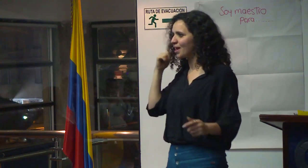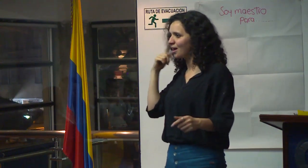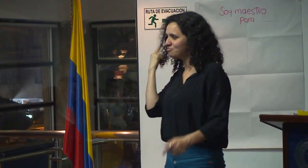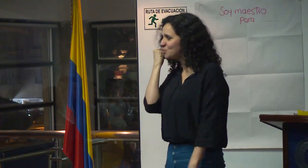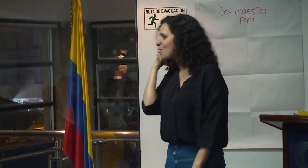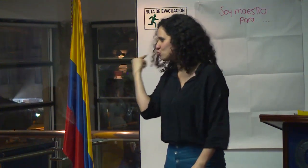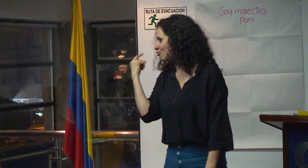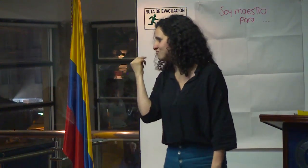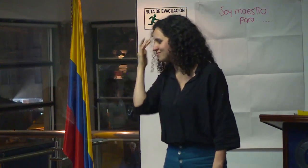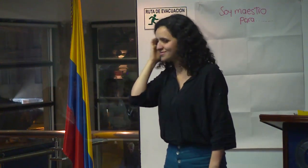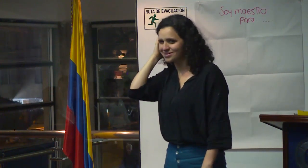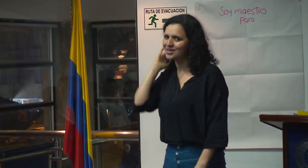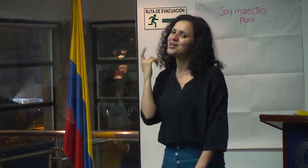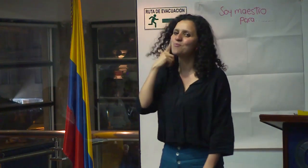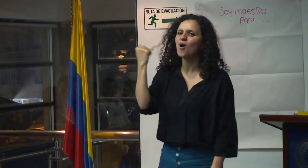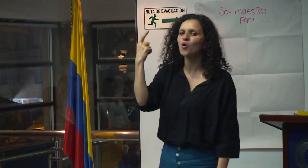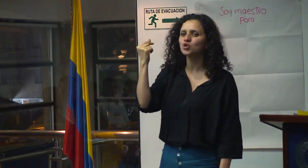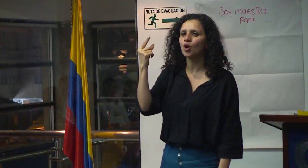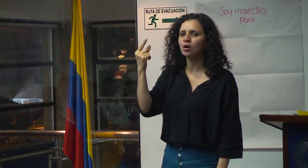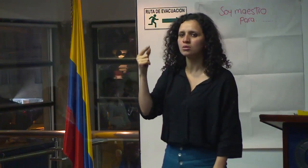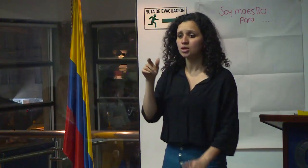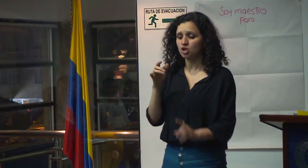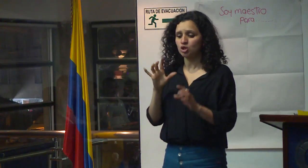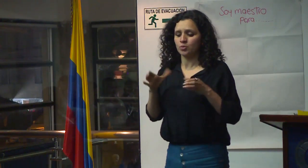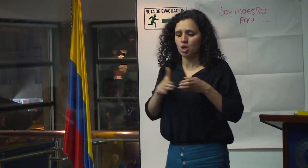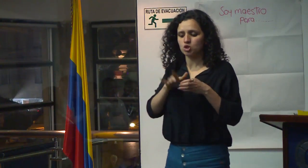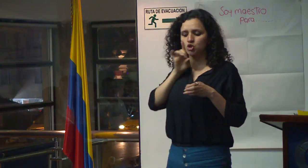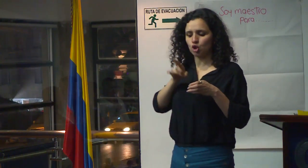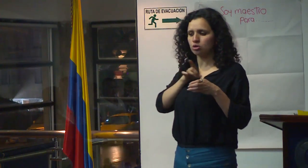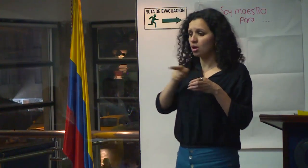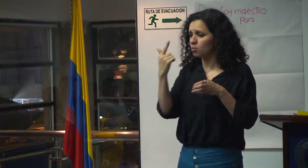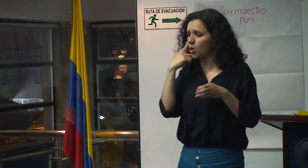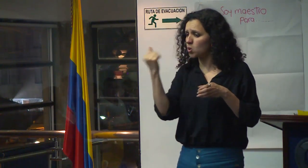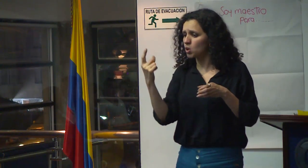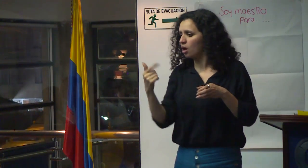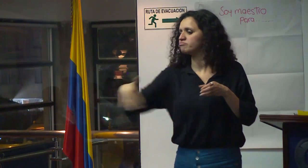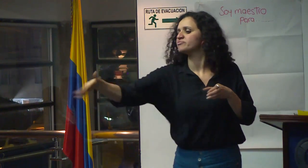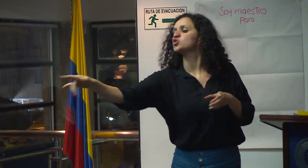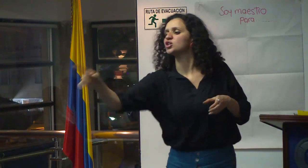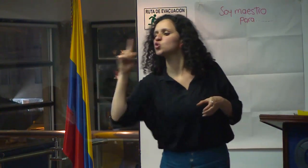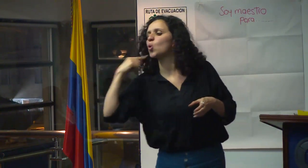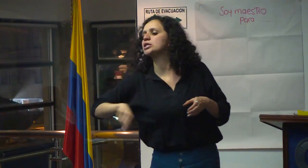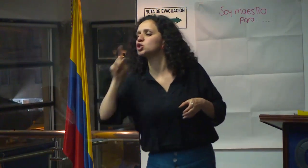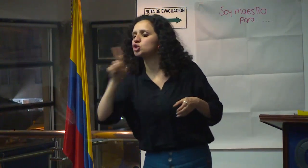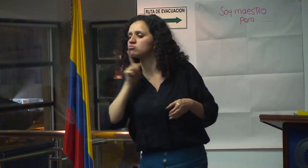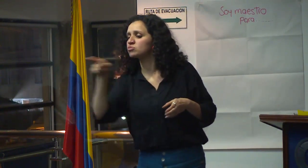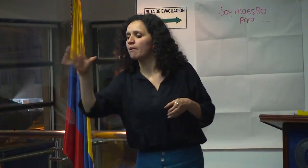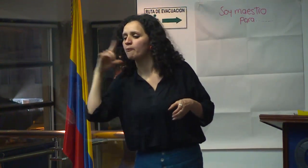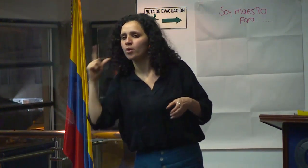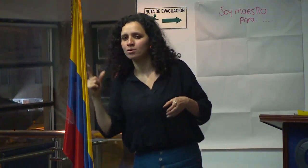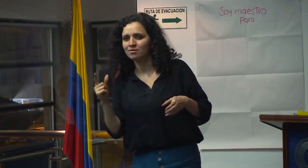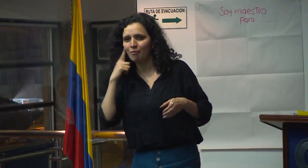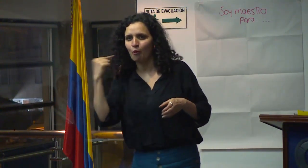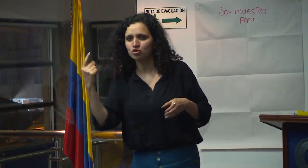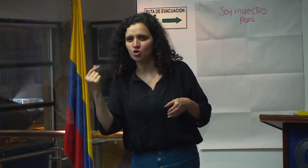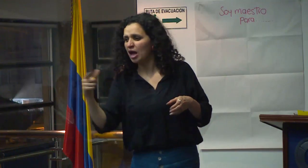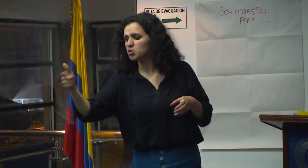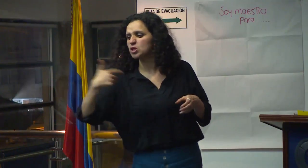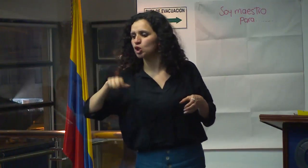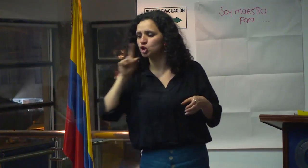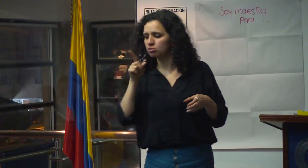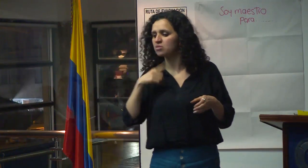auditivo, lo convierte en un otro, lo alejan. Para ustedes ya no es sordo, porque escucha. Así sea poco, pero para